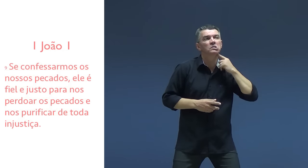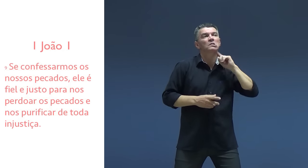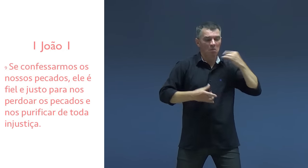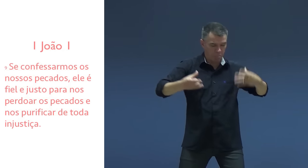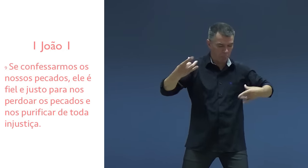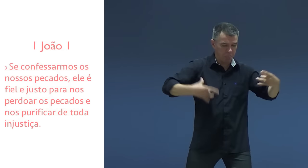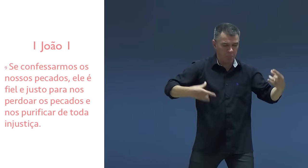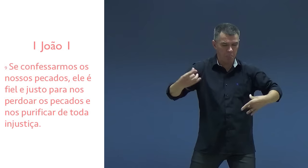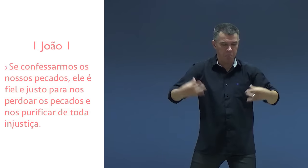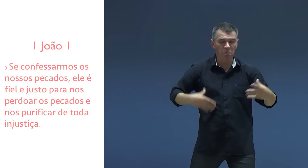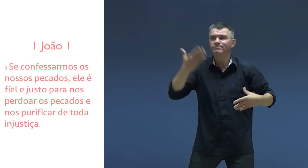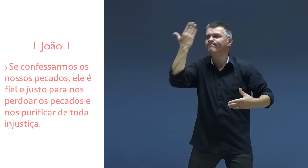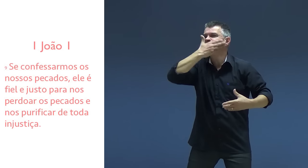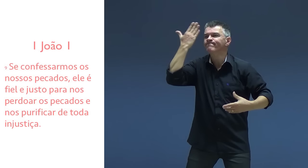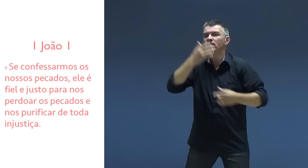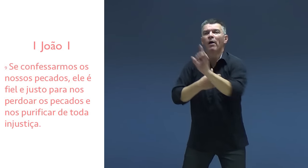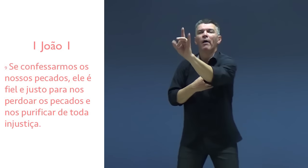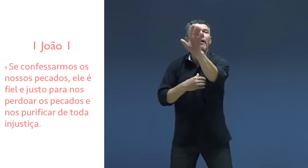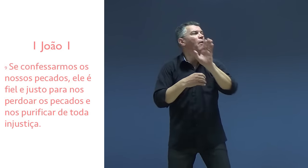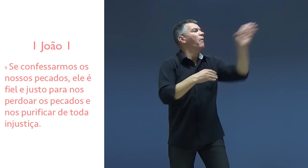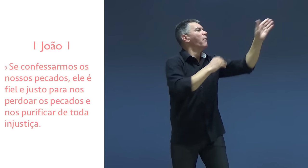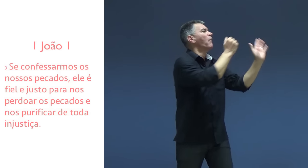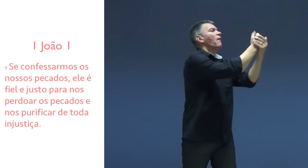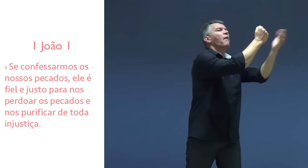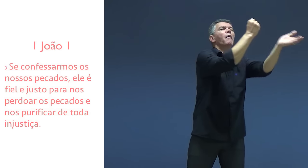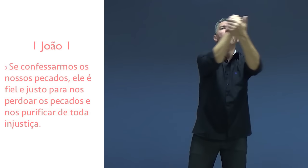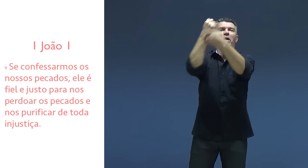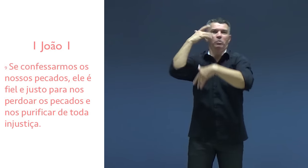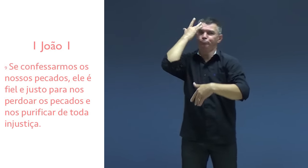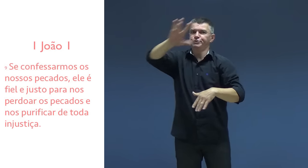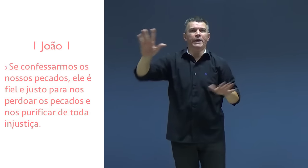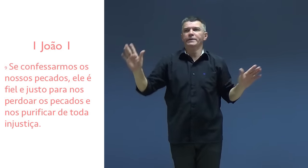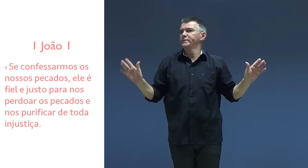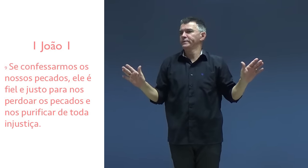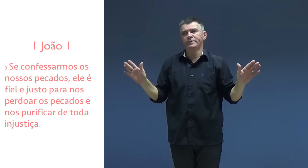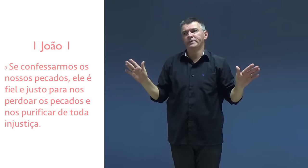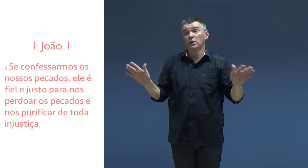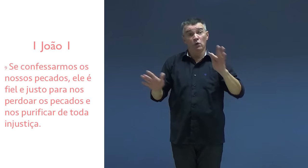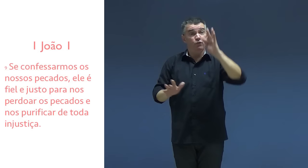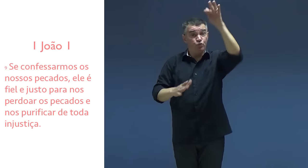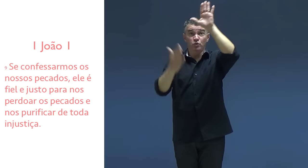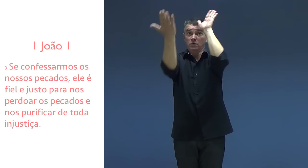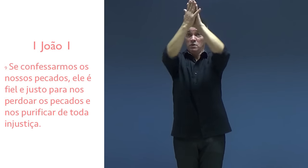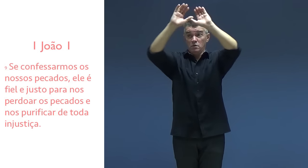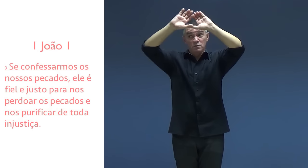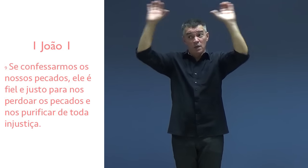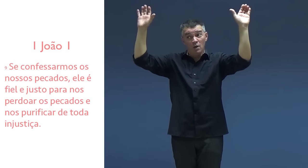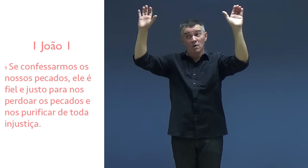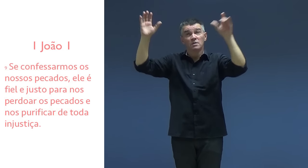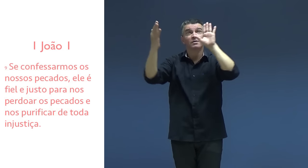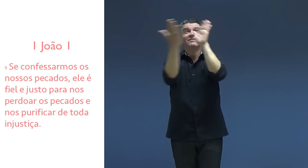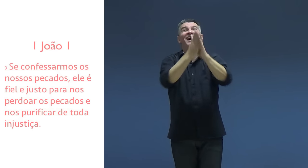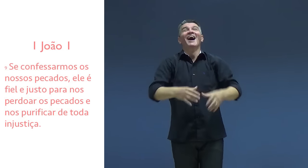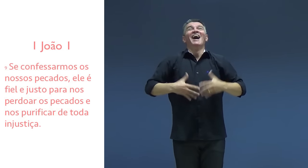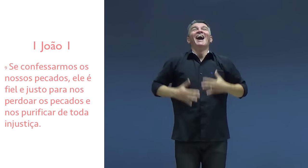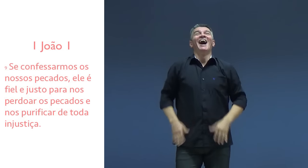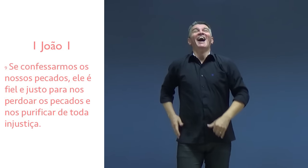Mas às vezes você fica ali com sujeira, com roupa que você não vê, né? As coisas que você faz escondido, que a gente não sabe, mas no futuro você vai